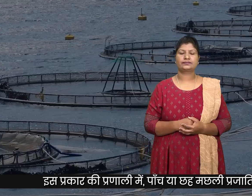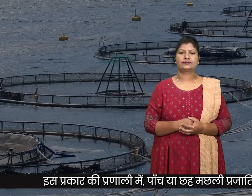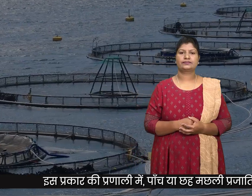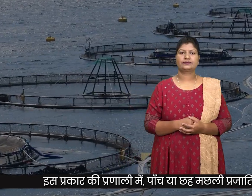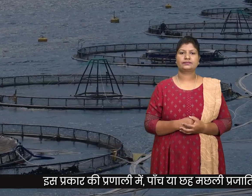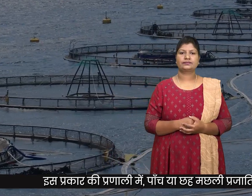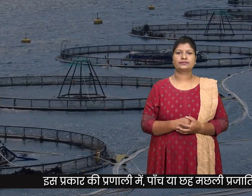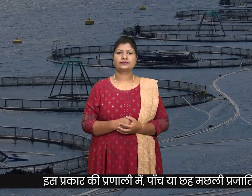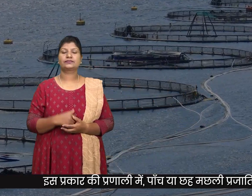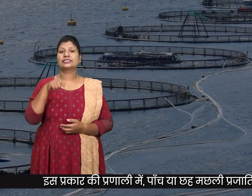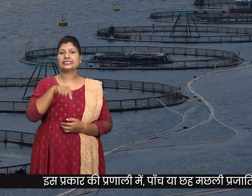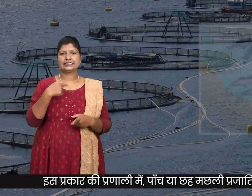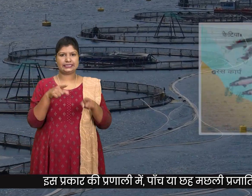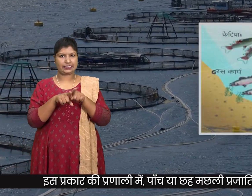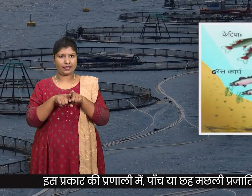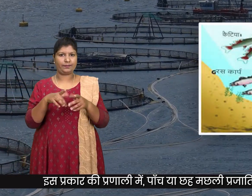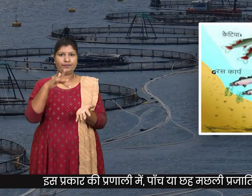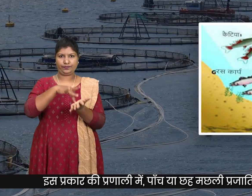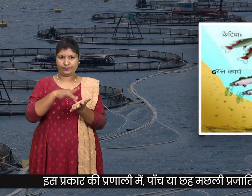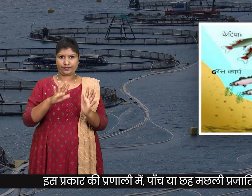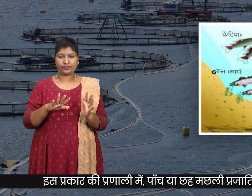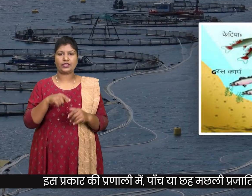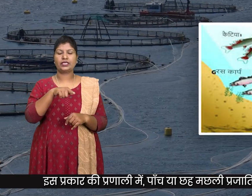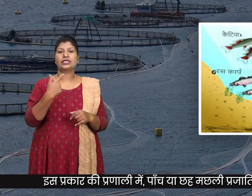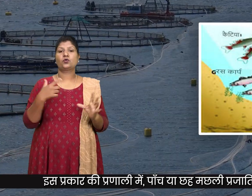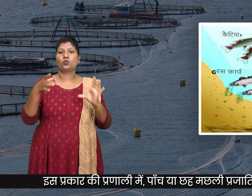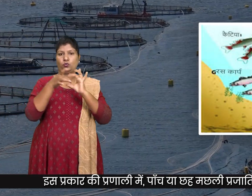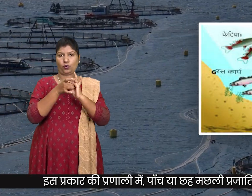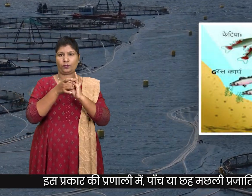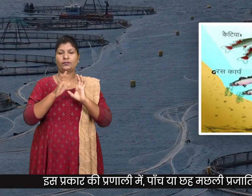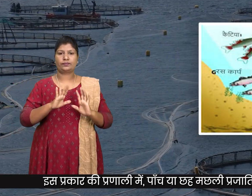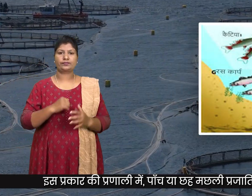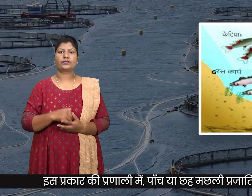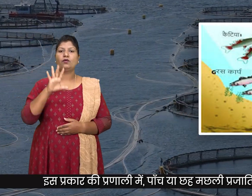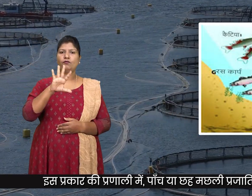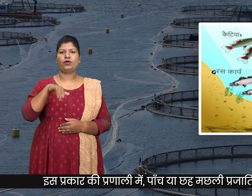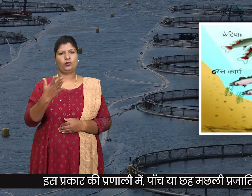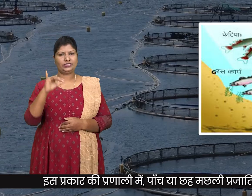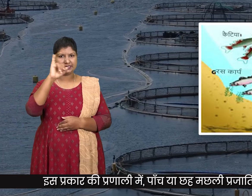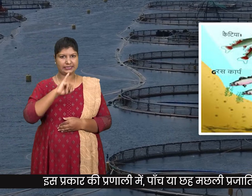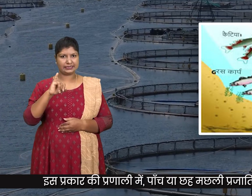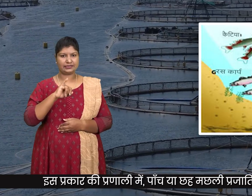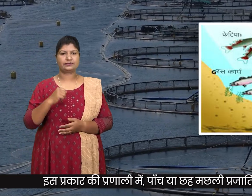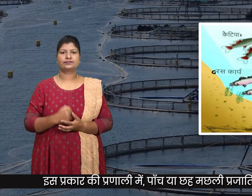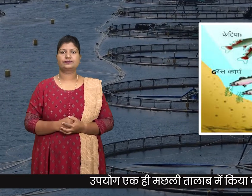इस प्रकार की प्रणाली में 5 या 6 मछली प्रजातियों के संयोजन का